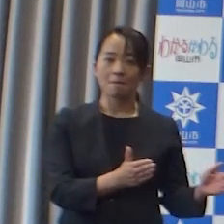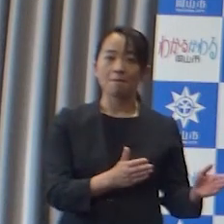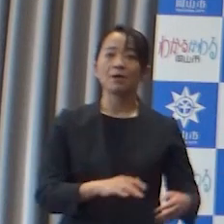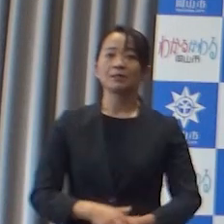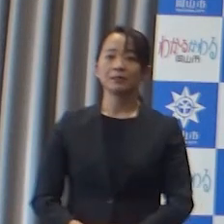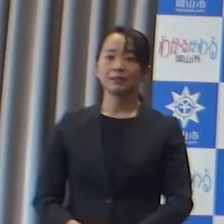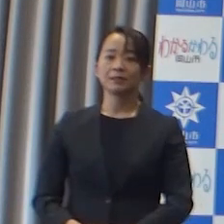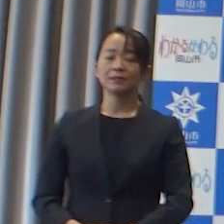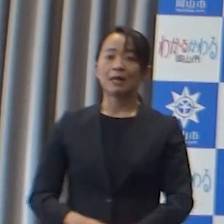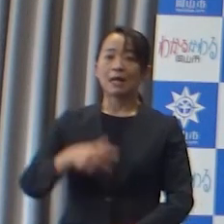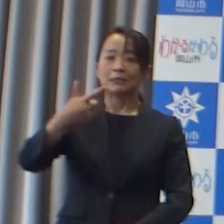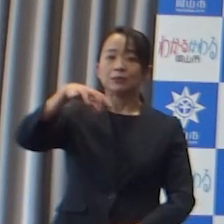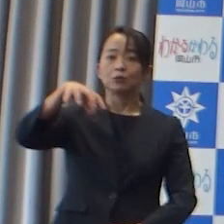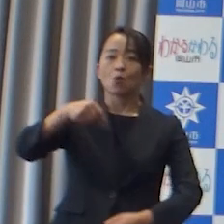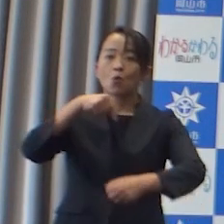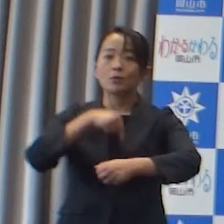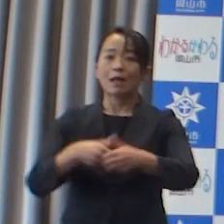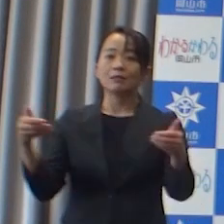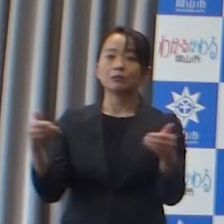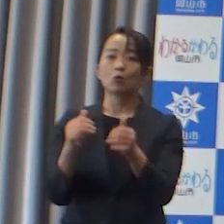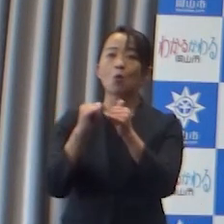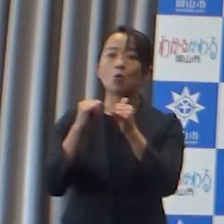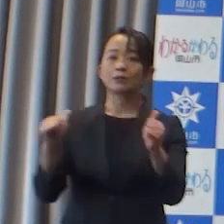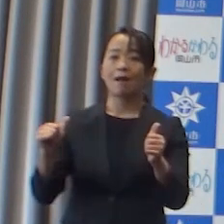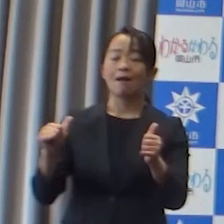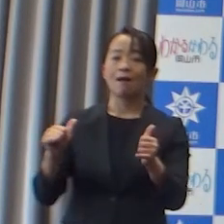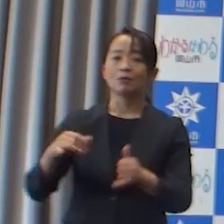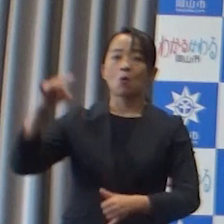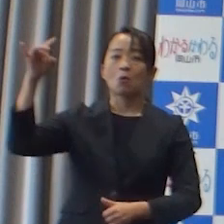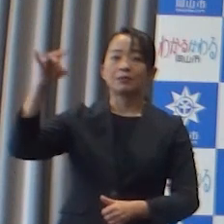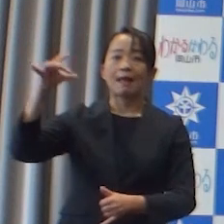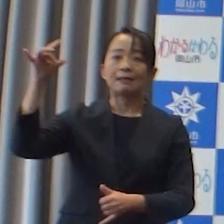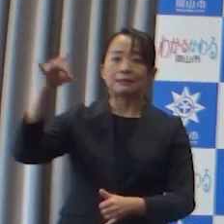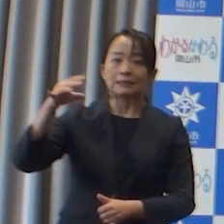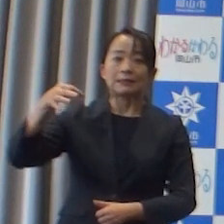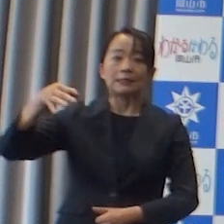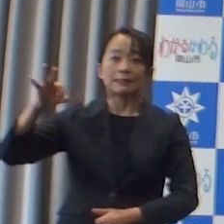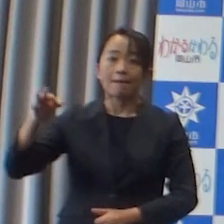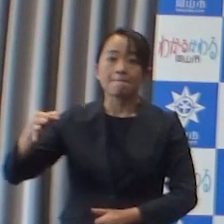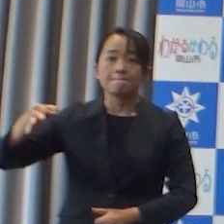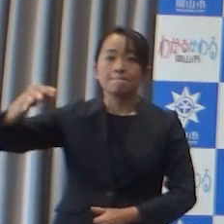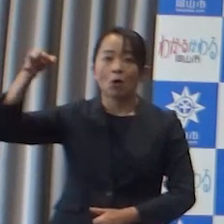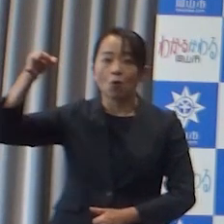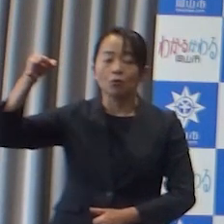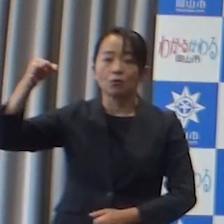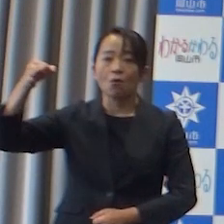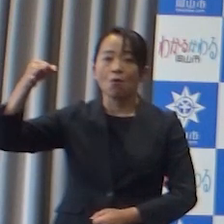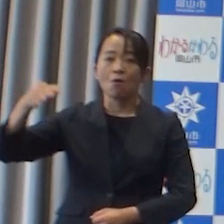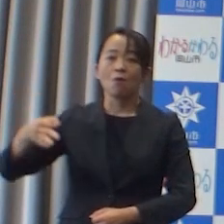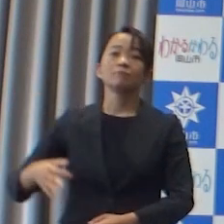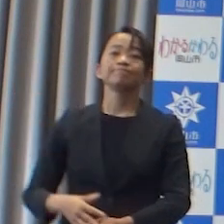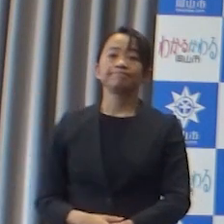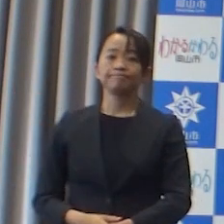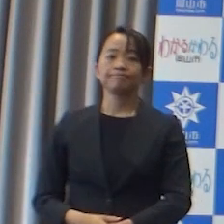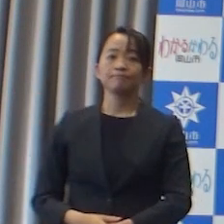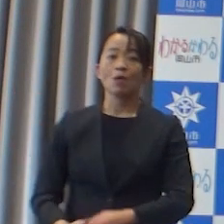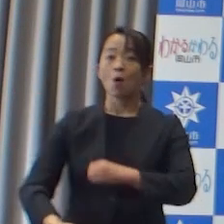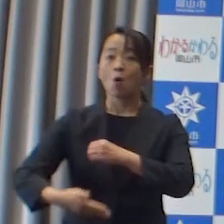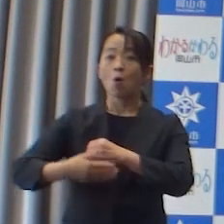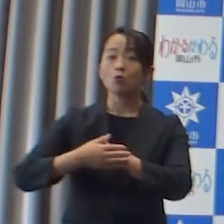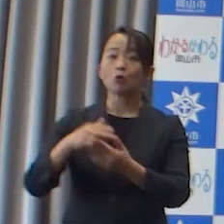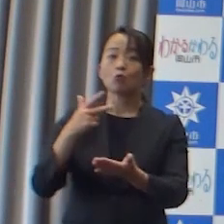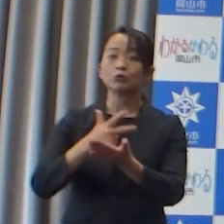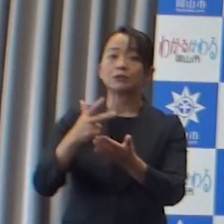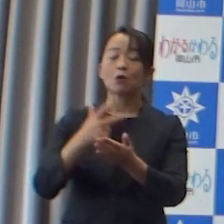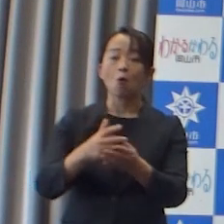次は市場内事業者電力価格高騰対策支援事業補足資料の5